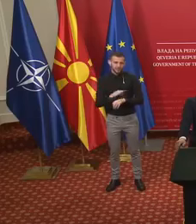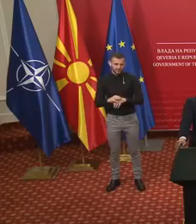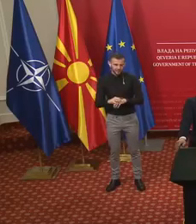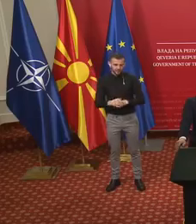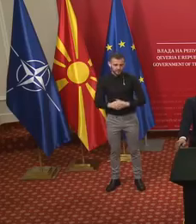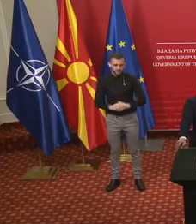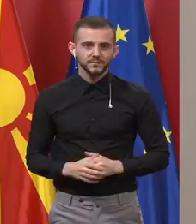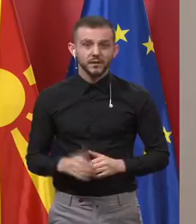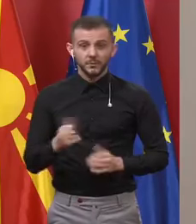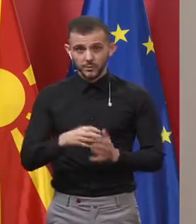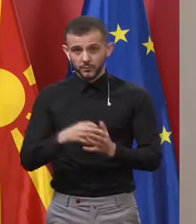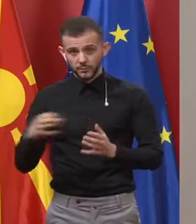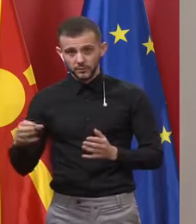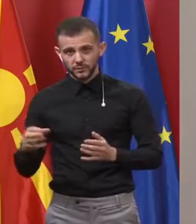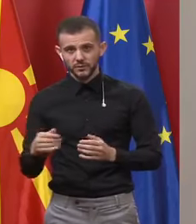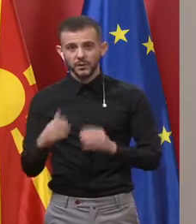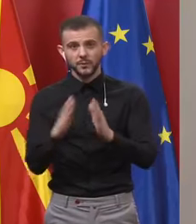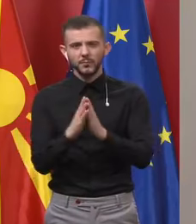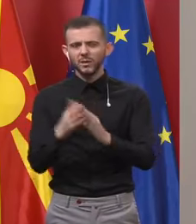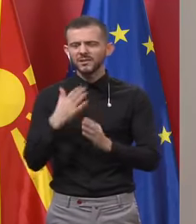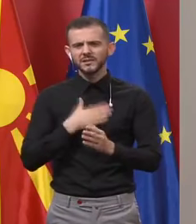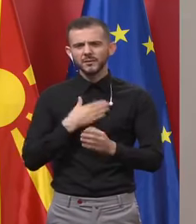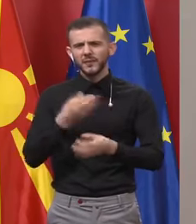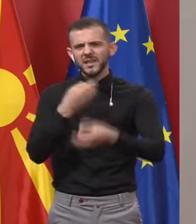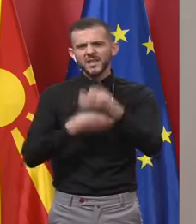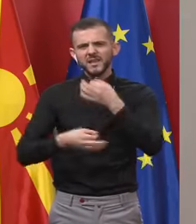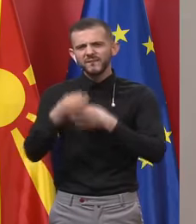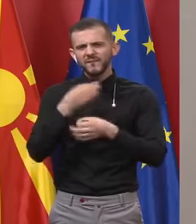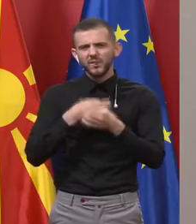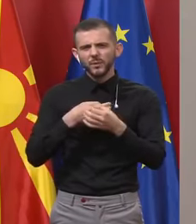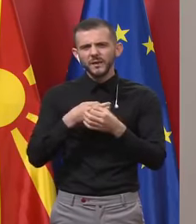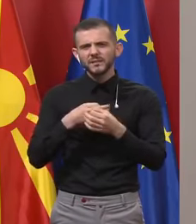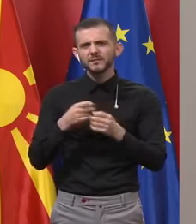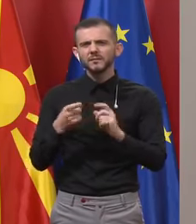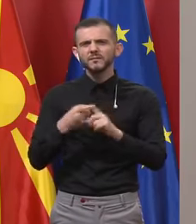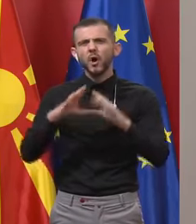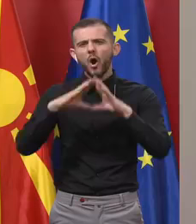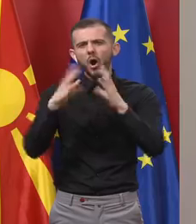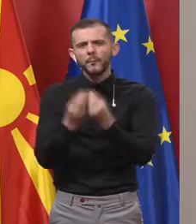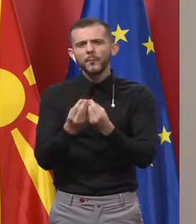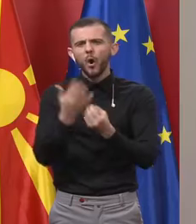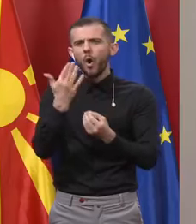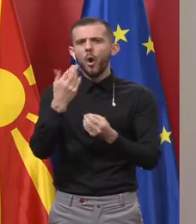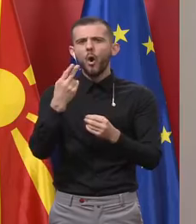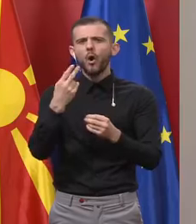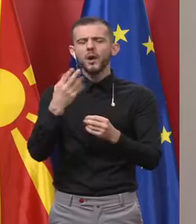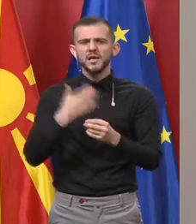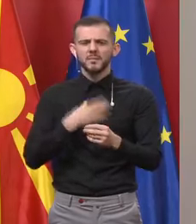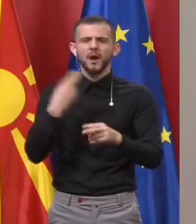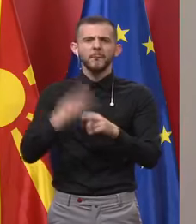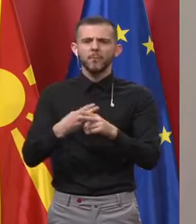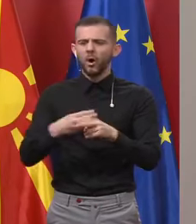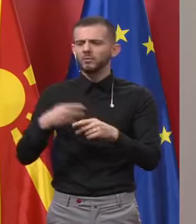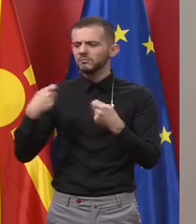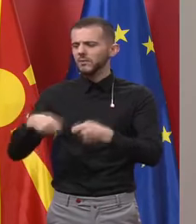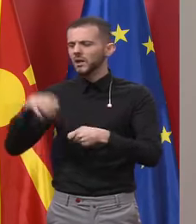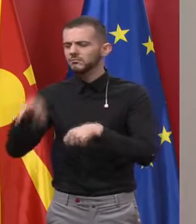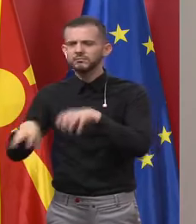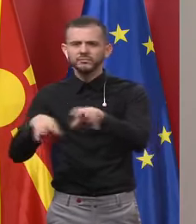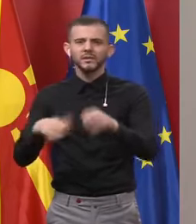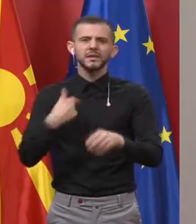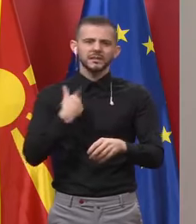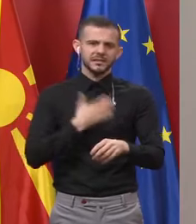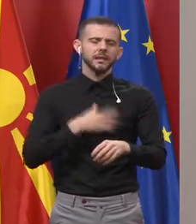Продолжуваме. Ве молиме да добиеме информација за официјалната бројка на заболени според местото на живење, конкретно во општина